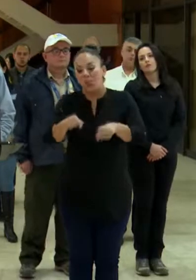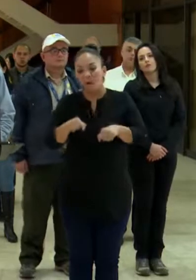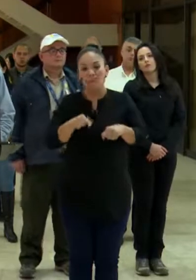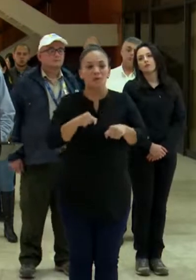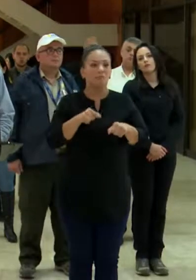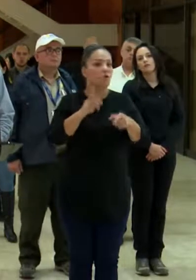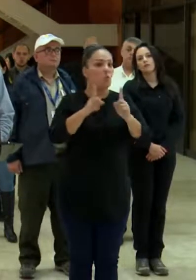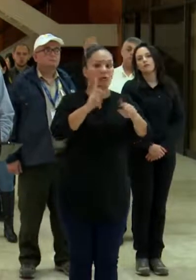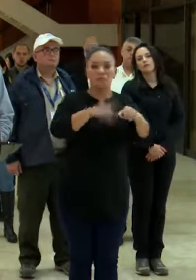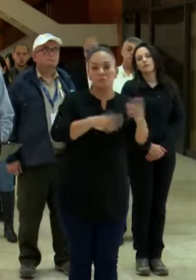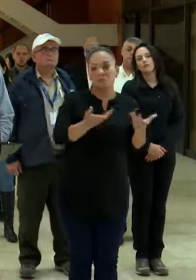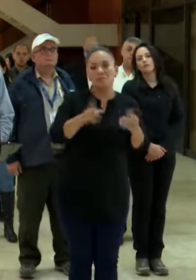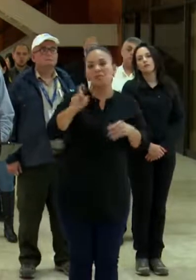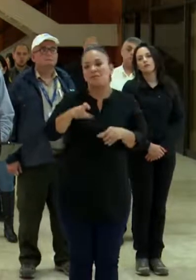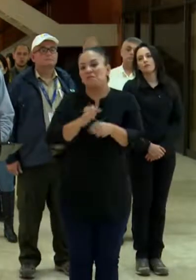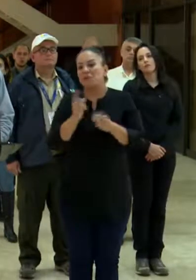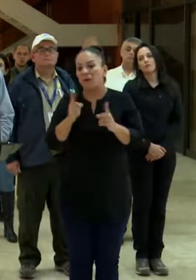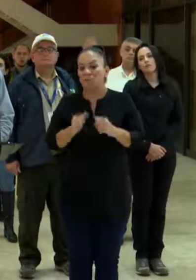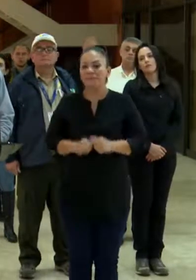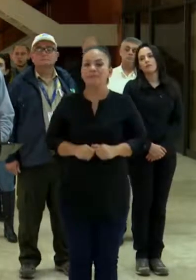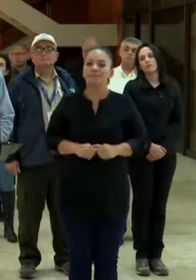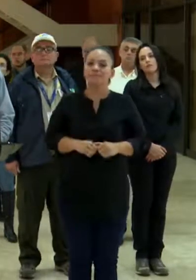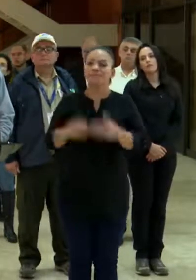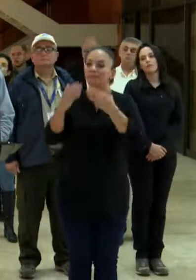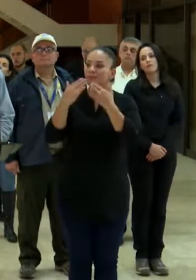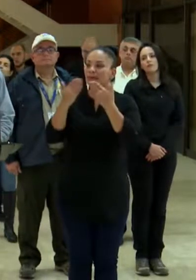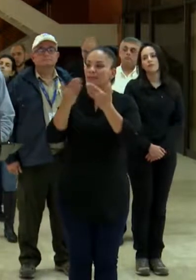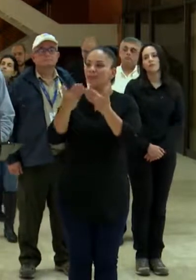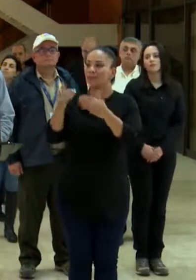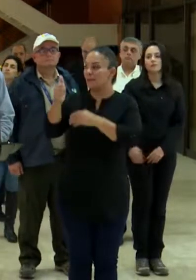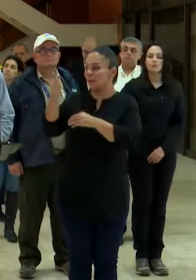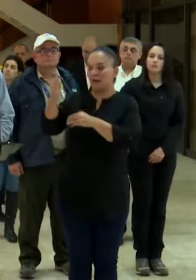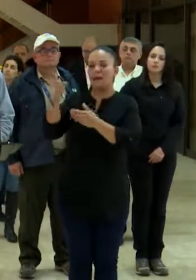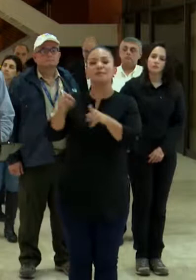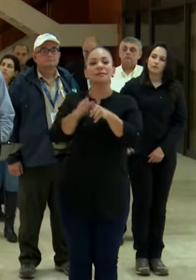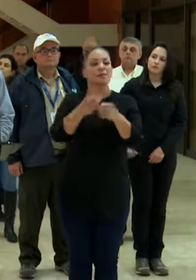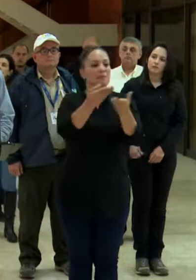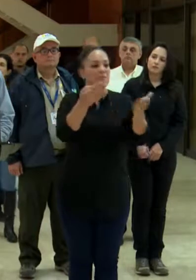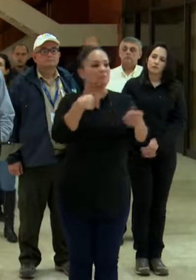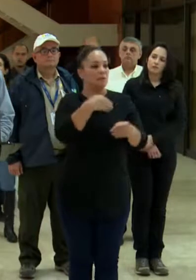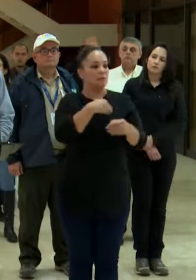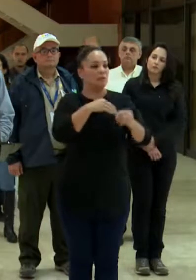qué no se debe. Gracias. Damos las gracias a los jerarcas, a los miembros de la